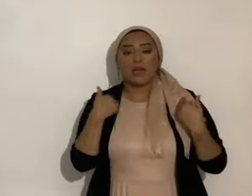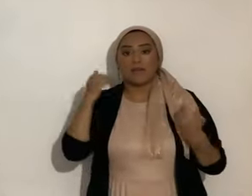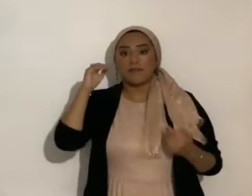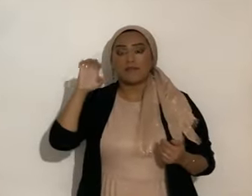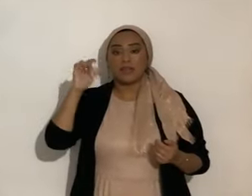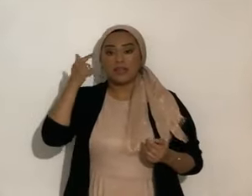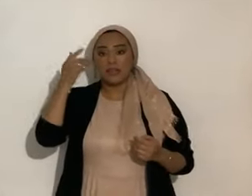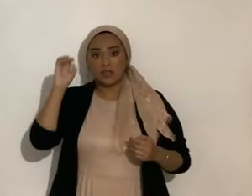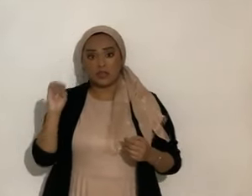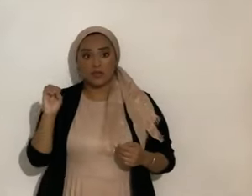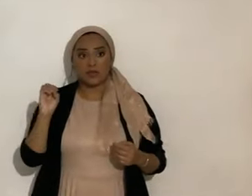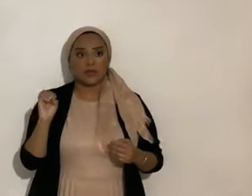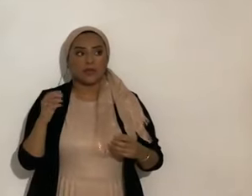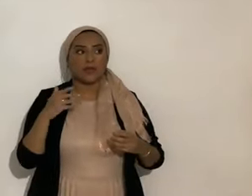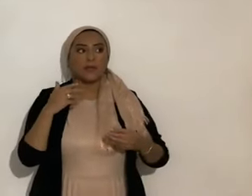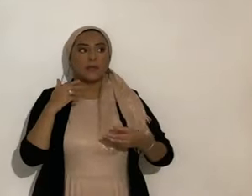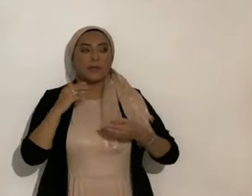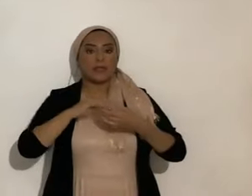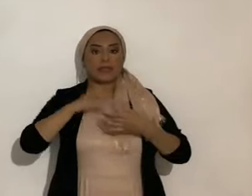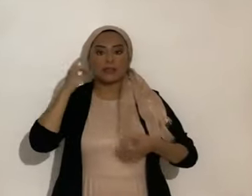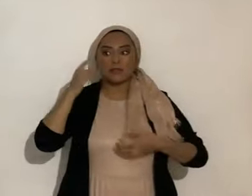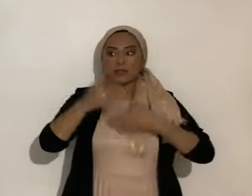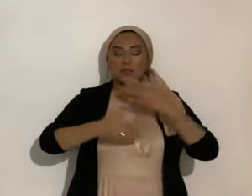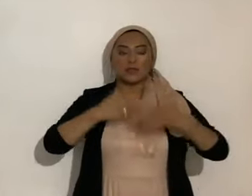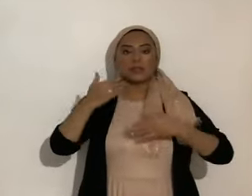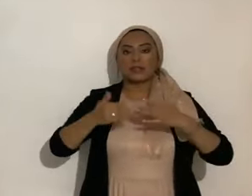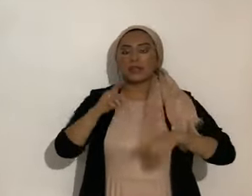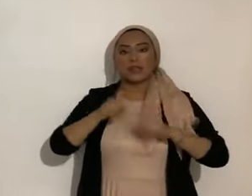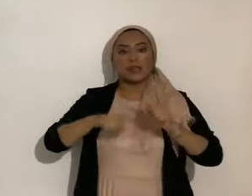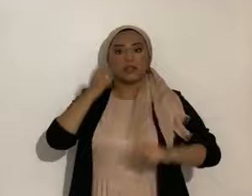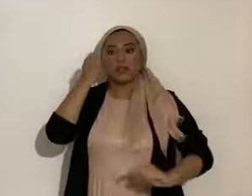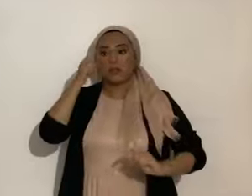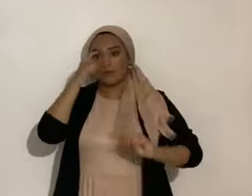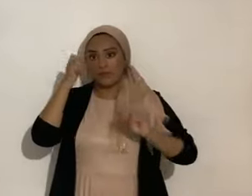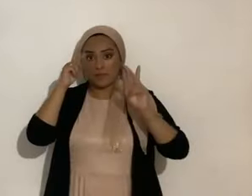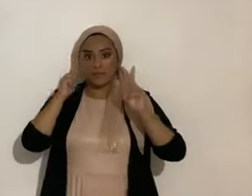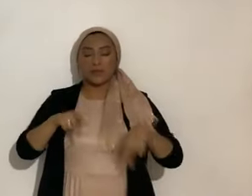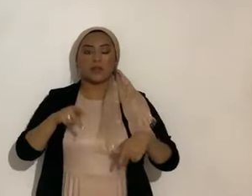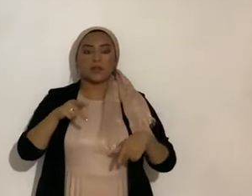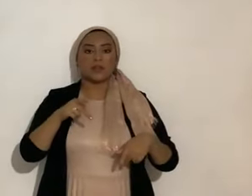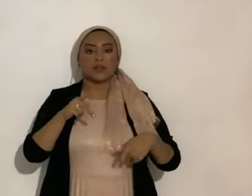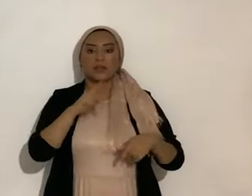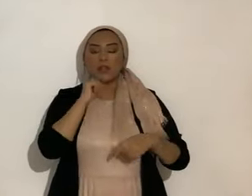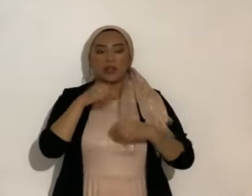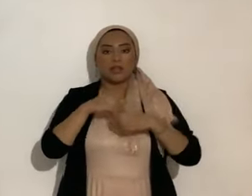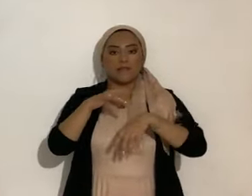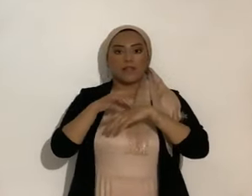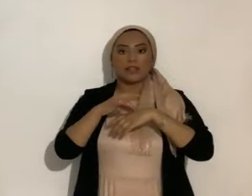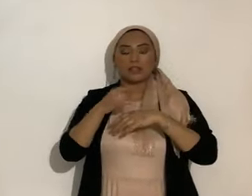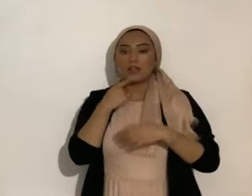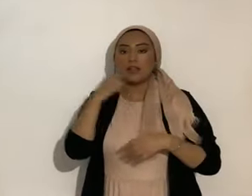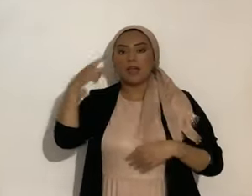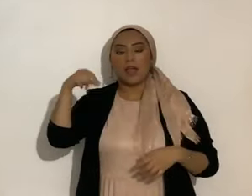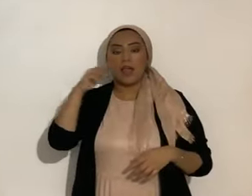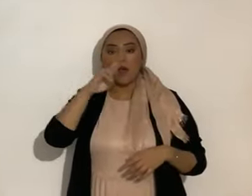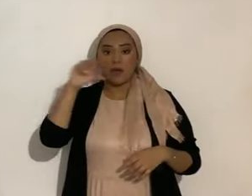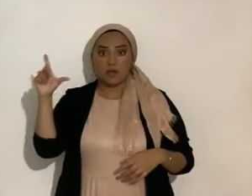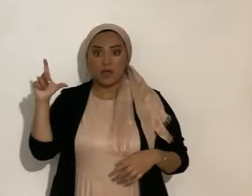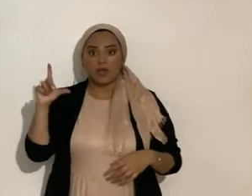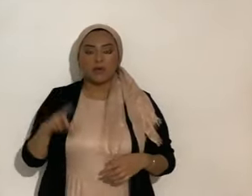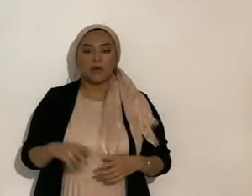orgullo, entonces las cosas espirituales no pueden ser comprendidas porque la persona está en la carne, y eso lo dice Pablo. Es decir,